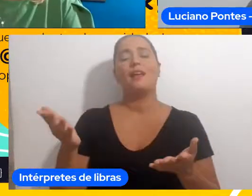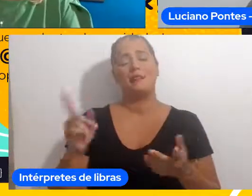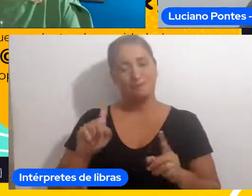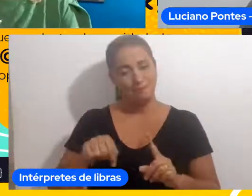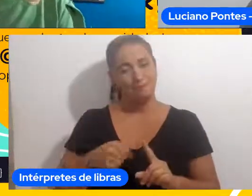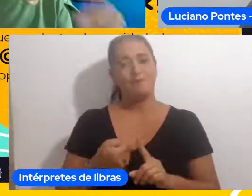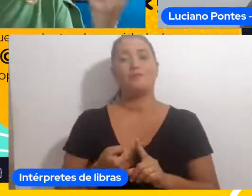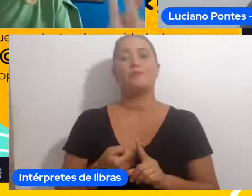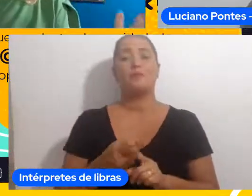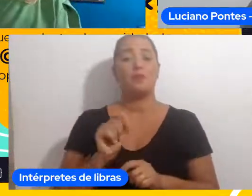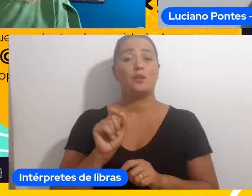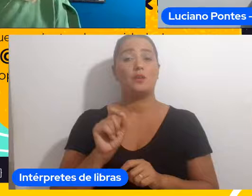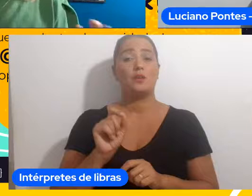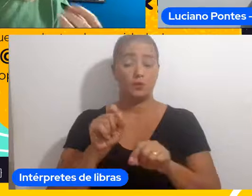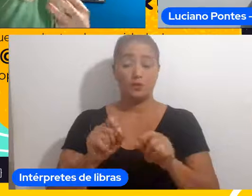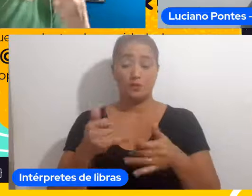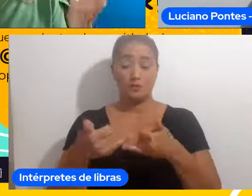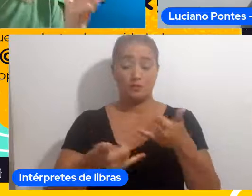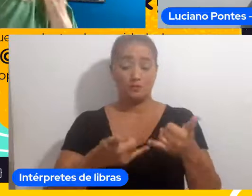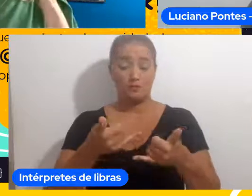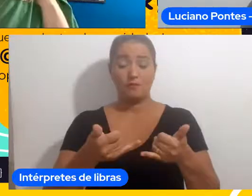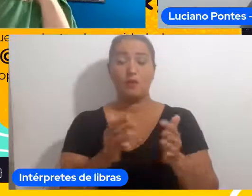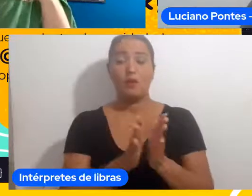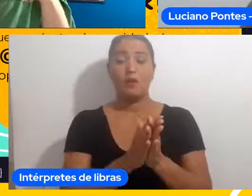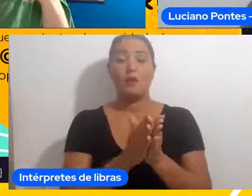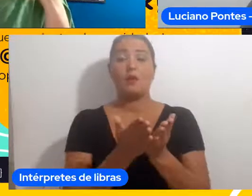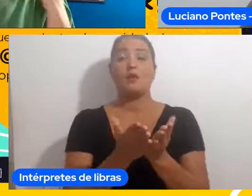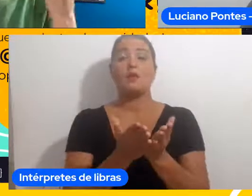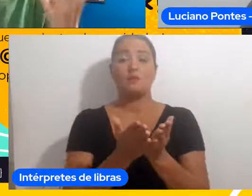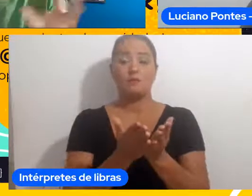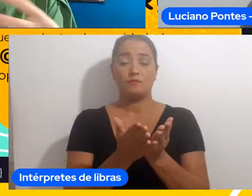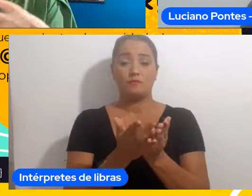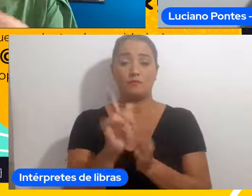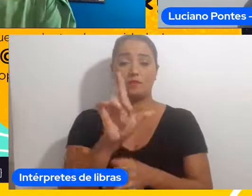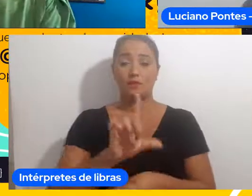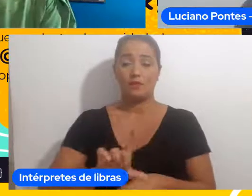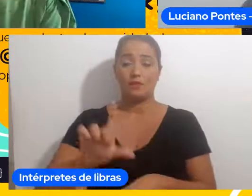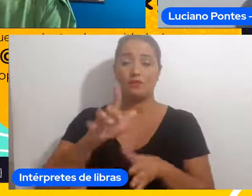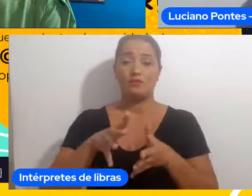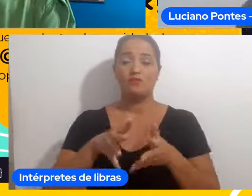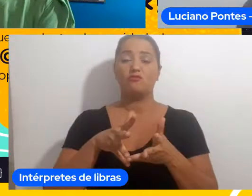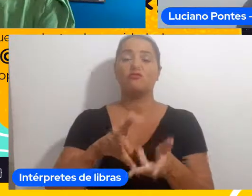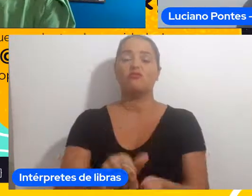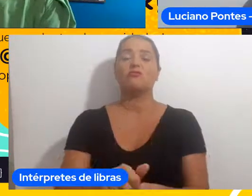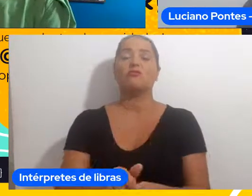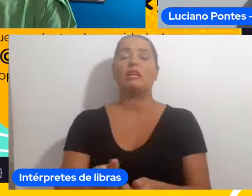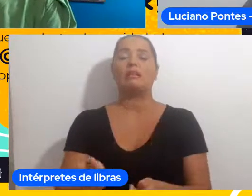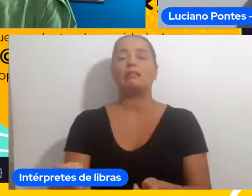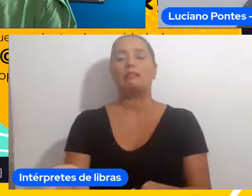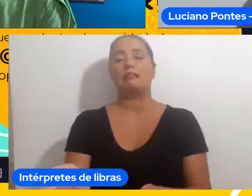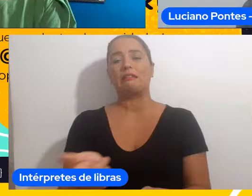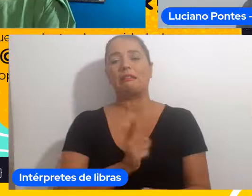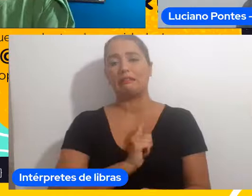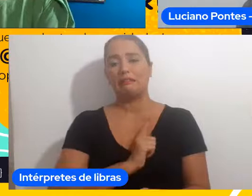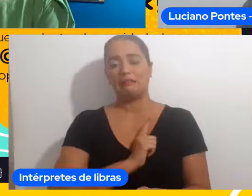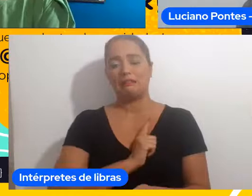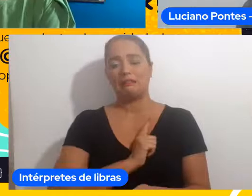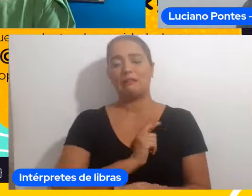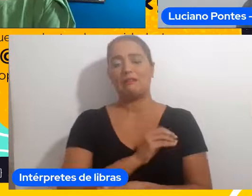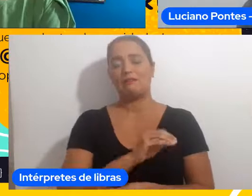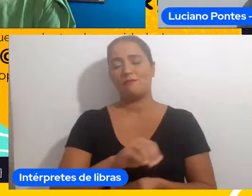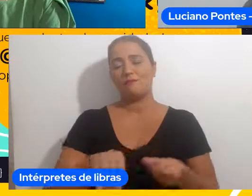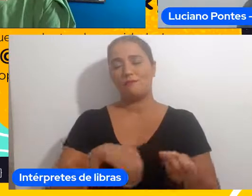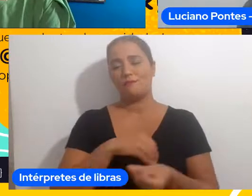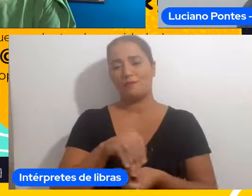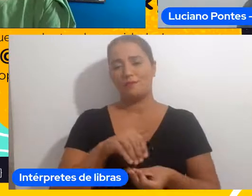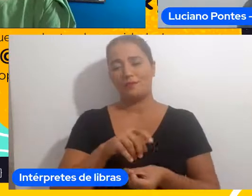o brincar, que o livro e as literaturas, de um modo geral, estejam envolvidas nesses momentos